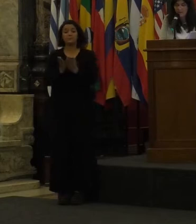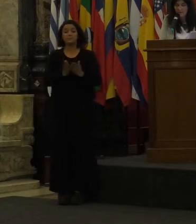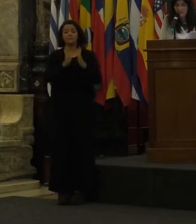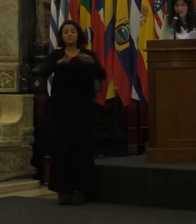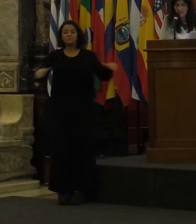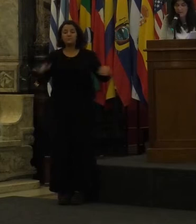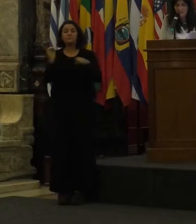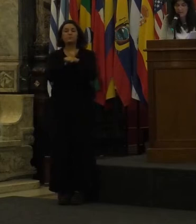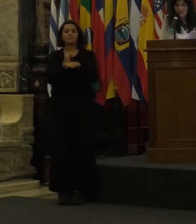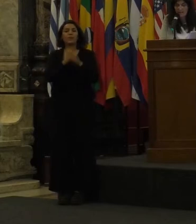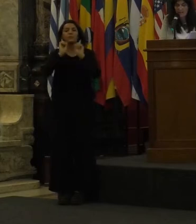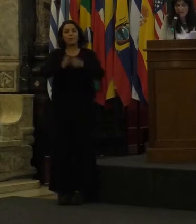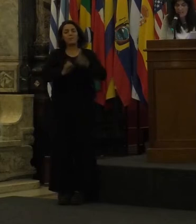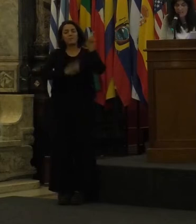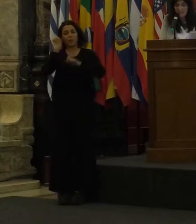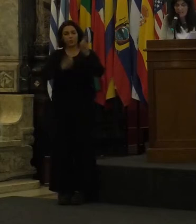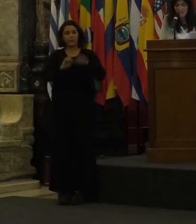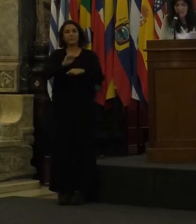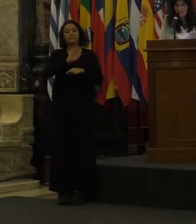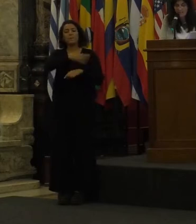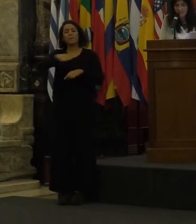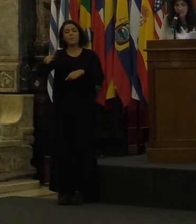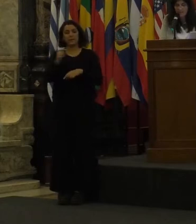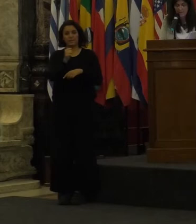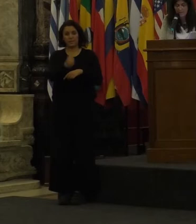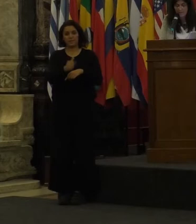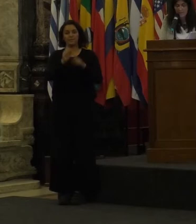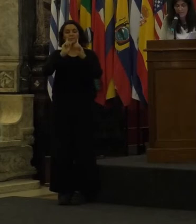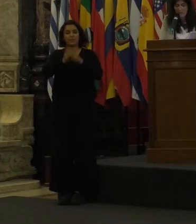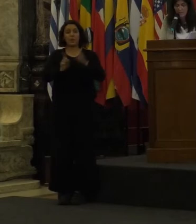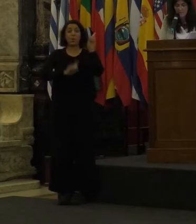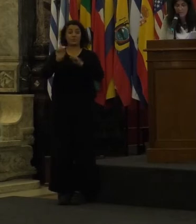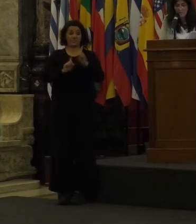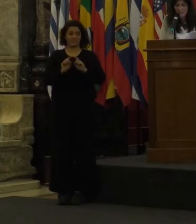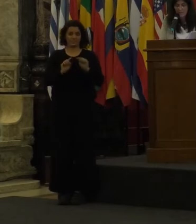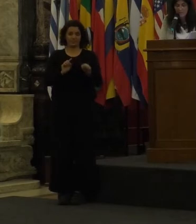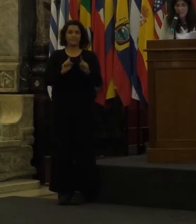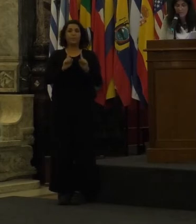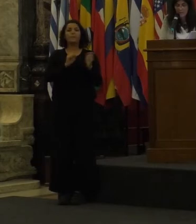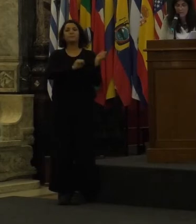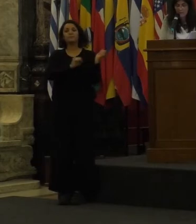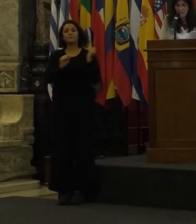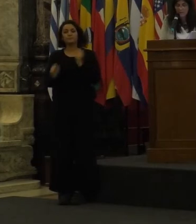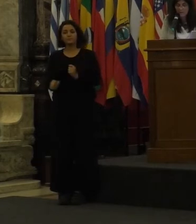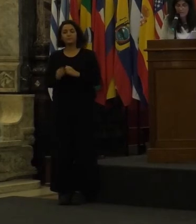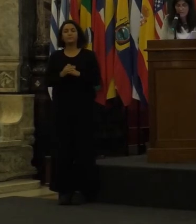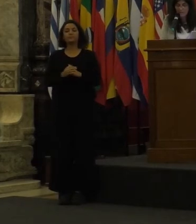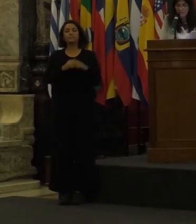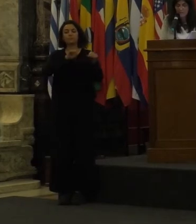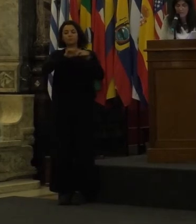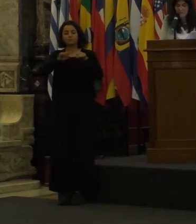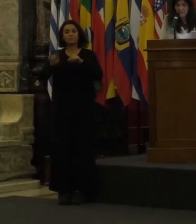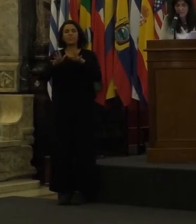Facultad Nacional de Mar del Plata y de la Universidad de Mar del Plata. Miembro fundador y codirectora de la